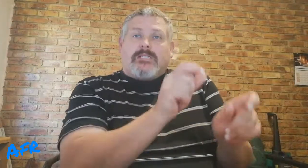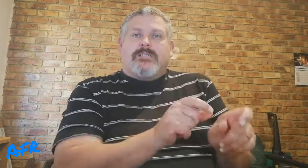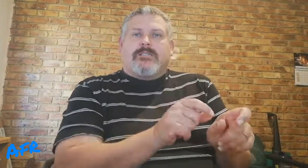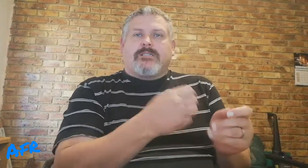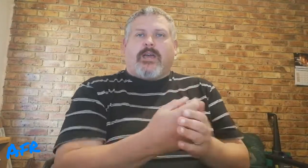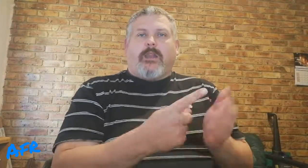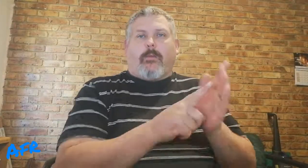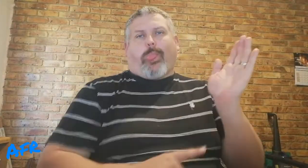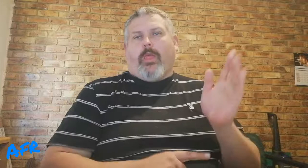mens kan,